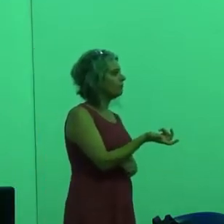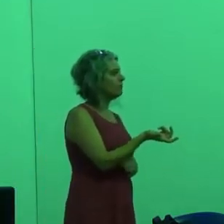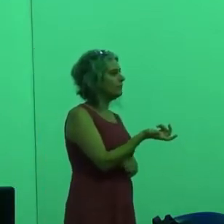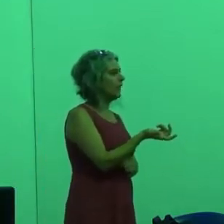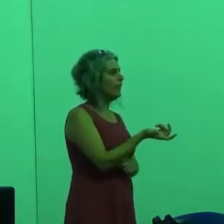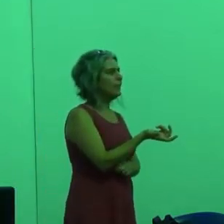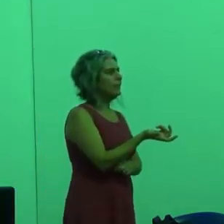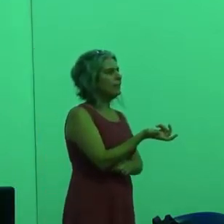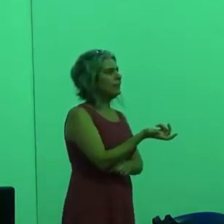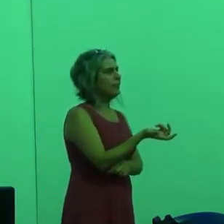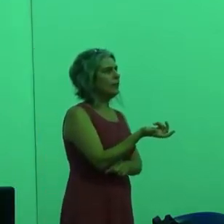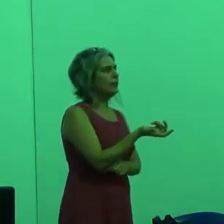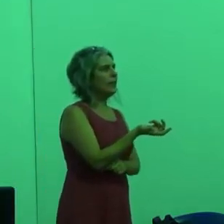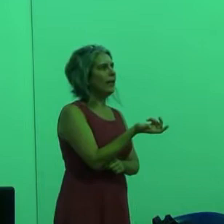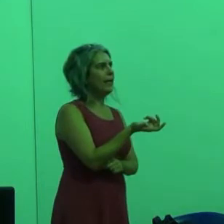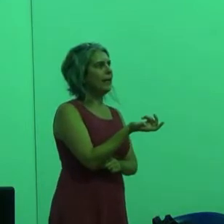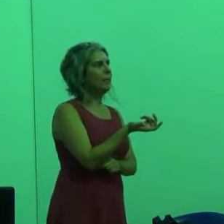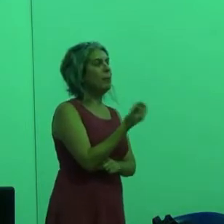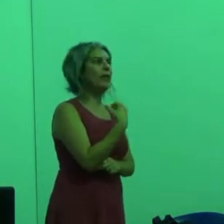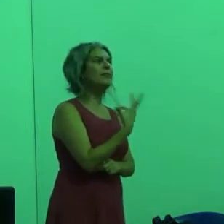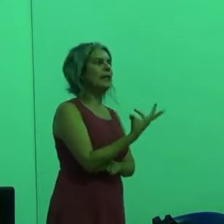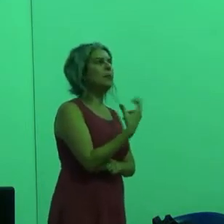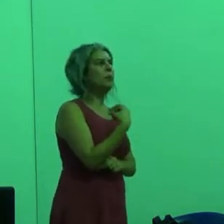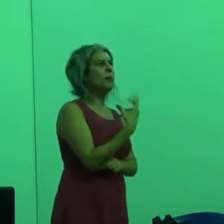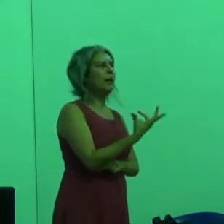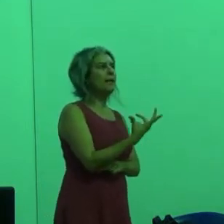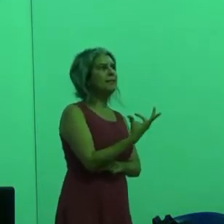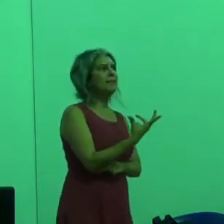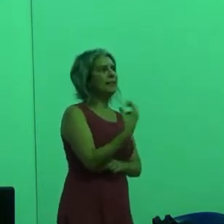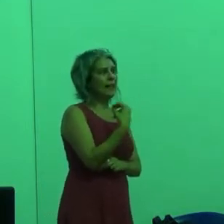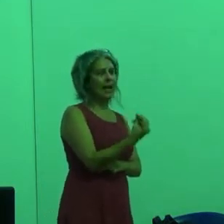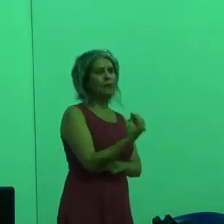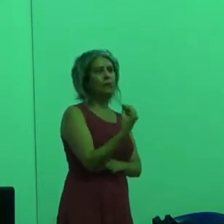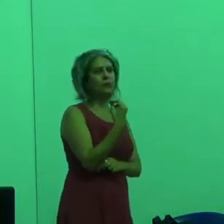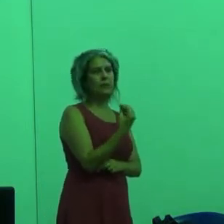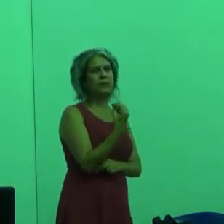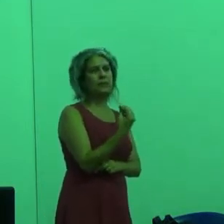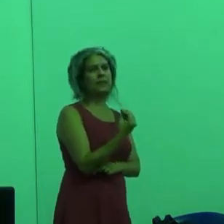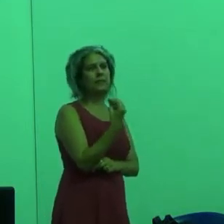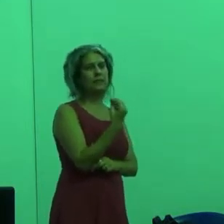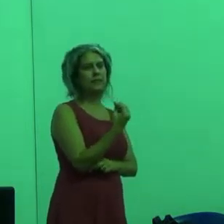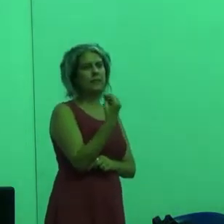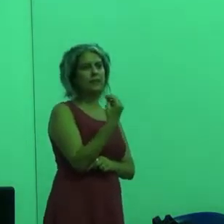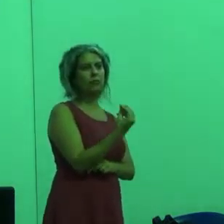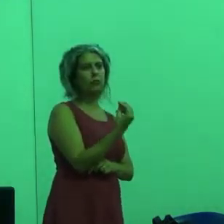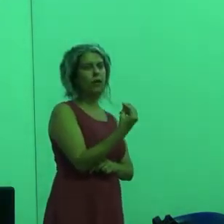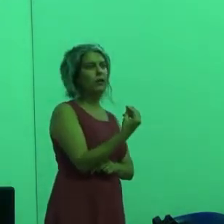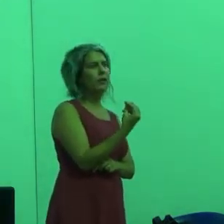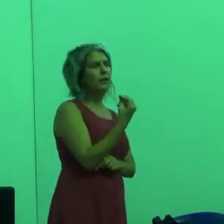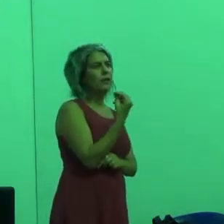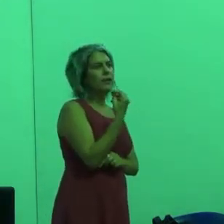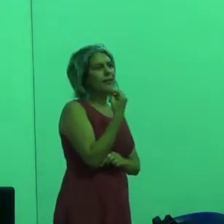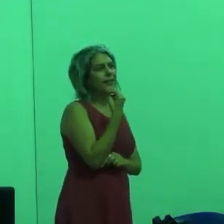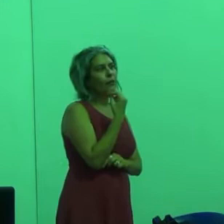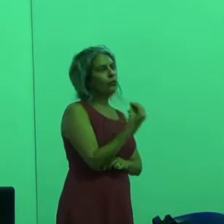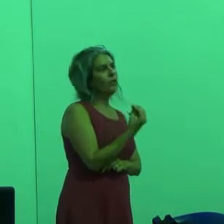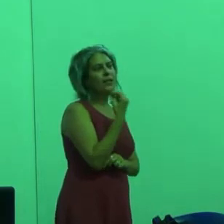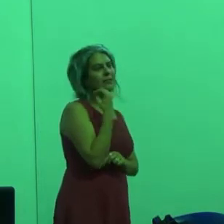Né? Então, por exemplo, me parece, claro, quando você pensa na instância escritor, que a autoria, já